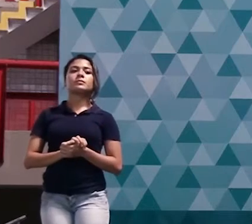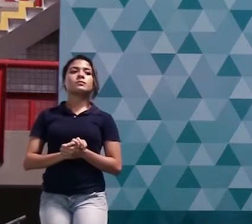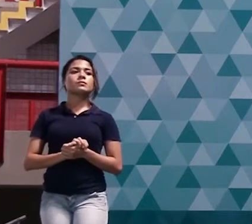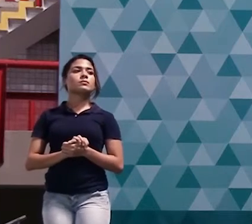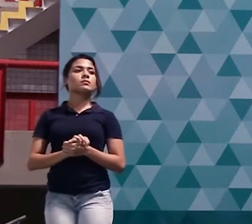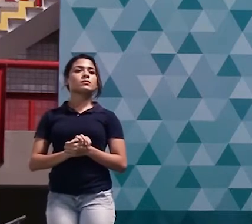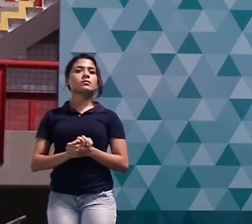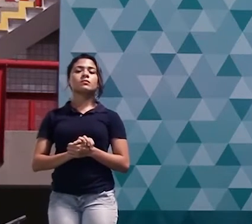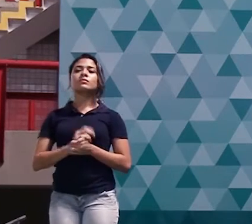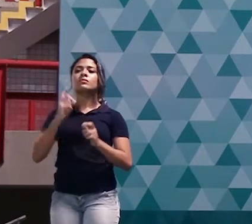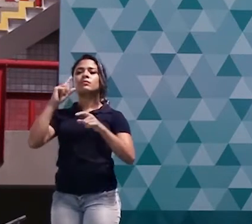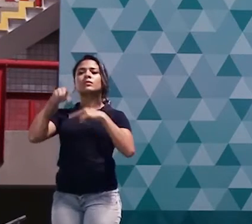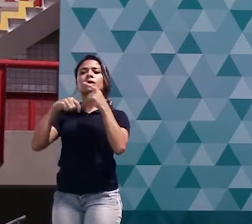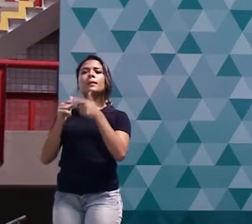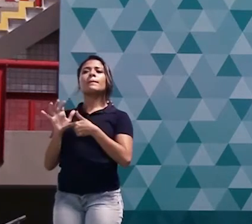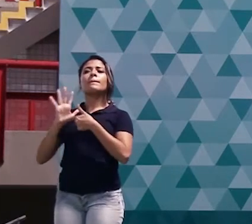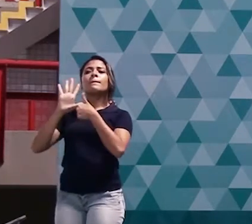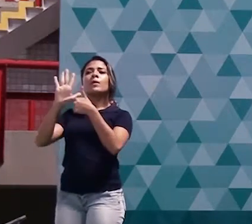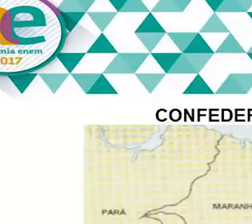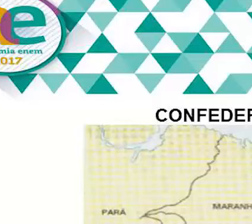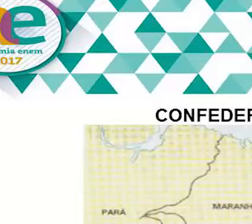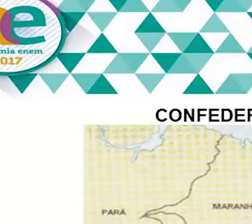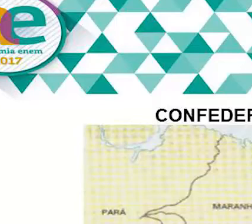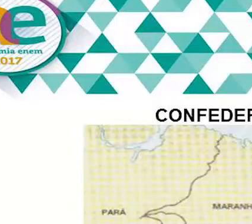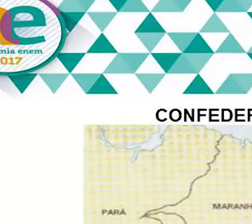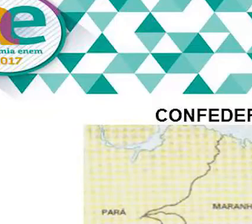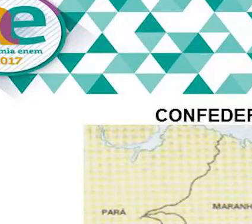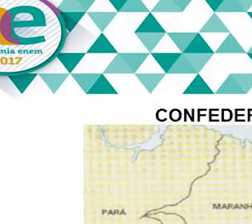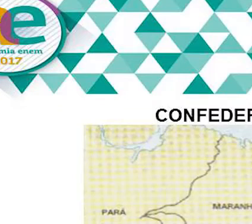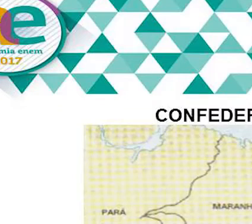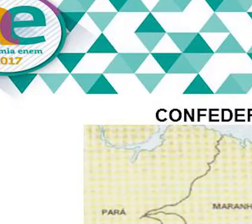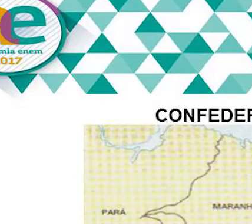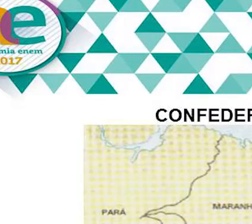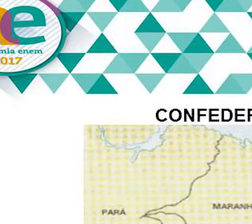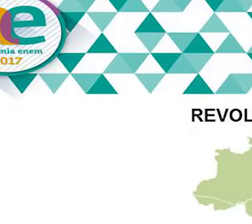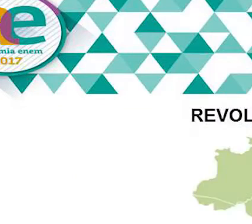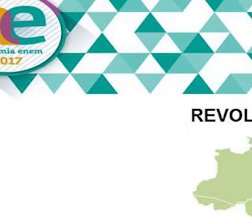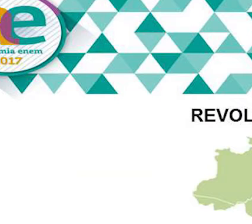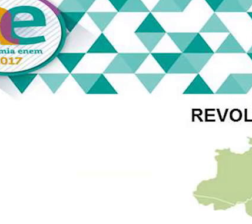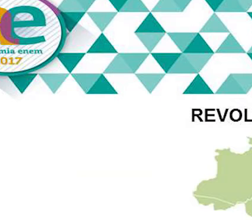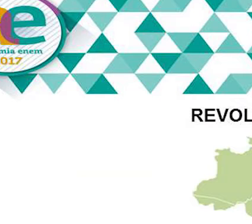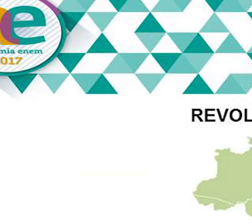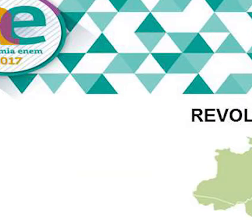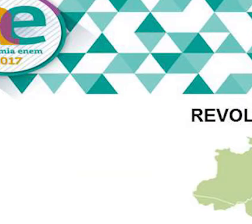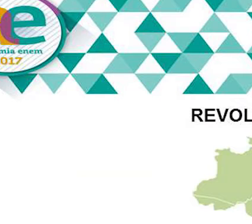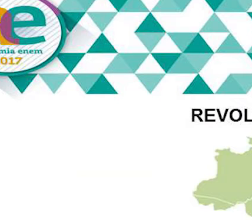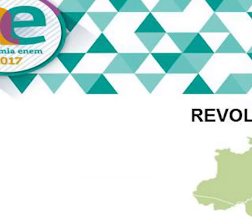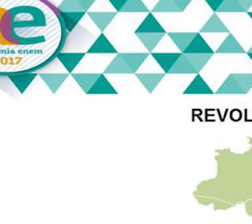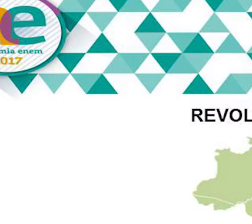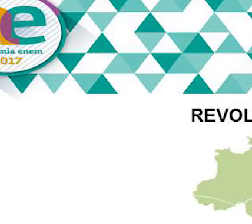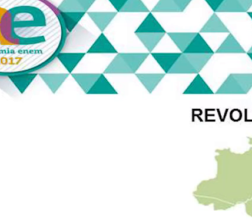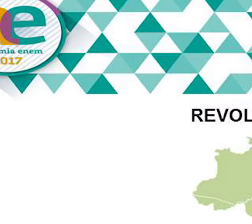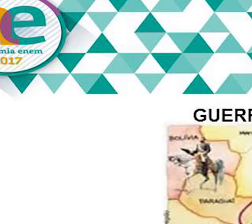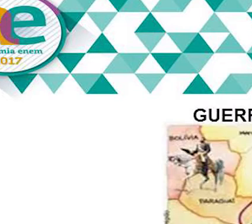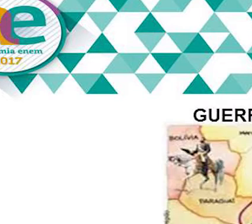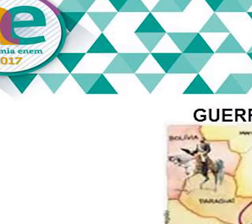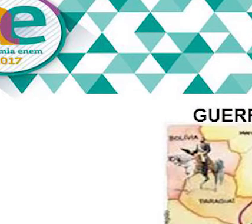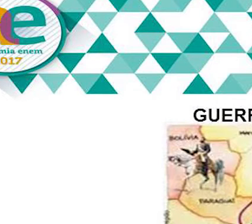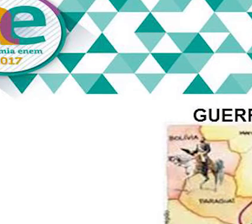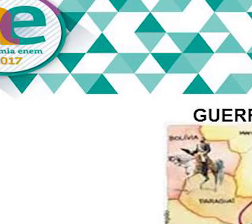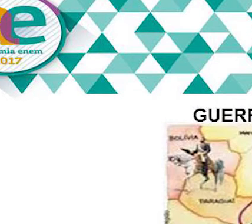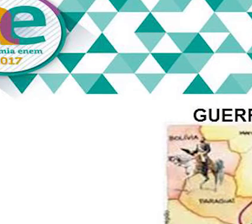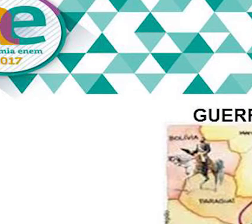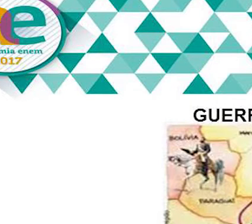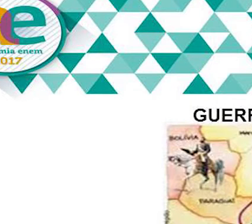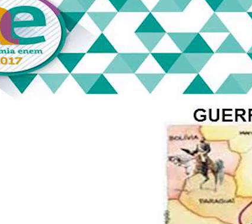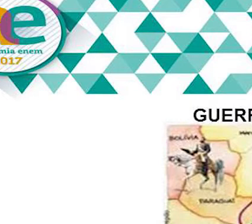trazido só uns mapas aqui, da Confederação do Equador, das revoltas regenciais, da Guerra do Paraguai, né? Eram só mapas, e aí